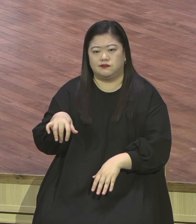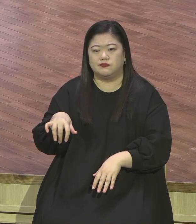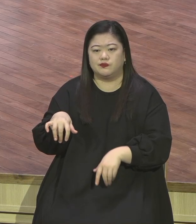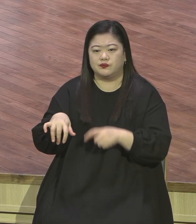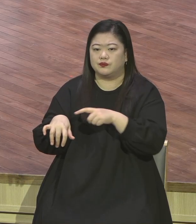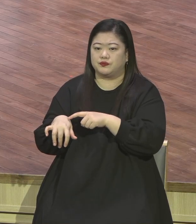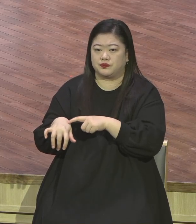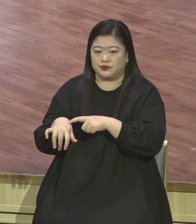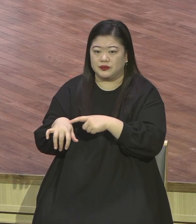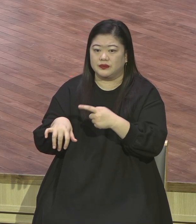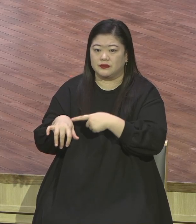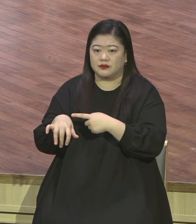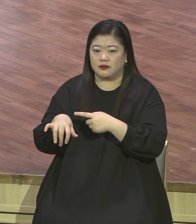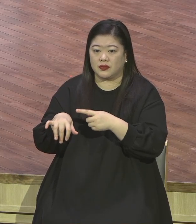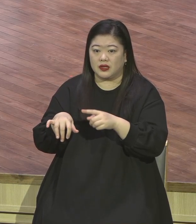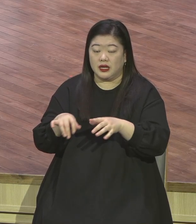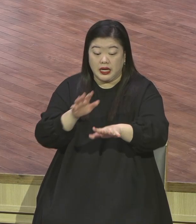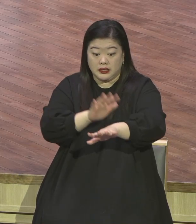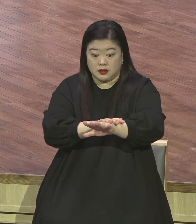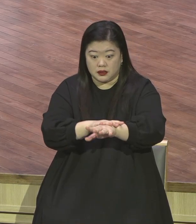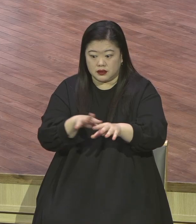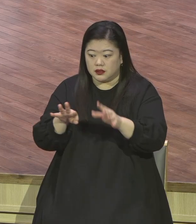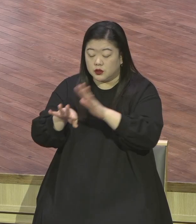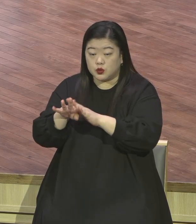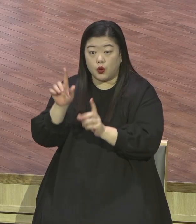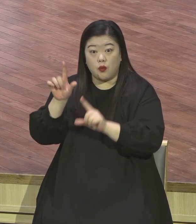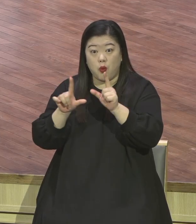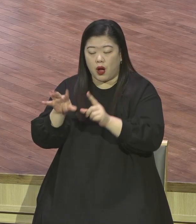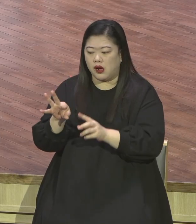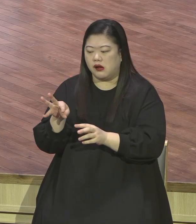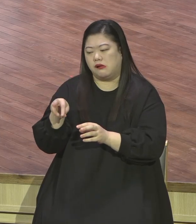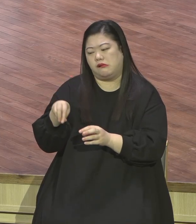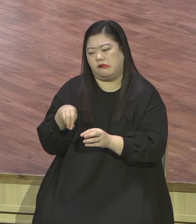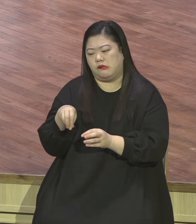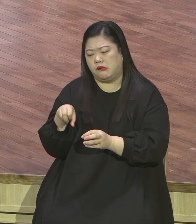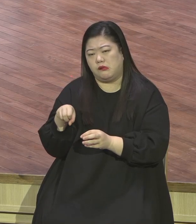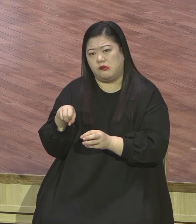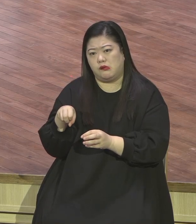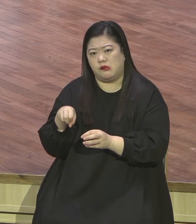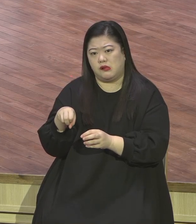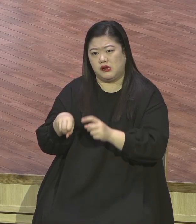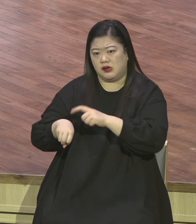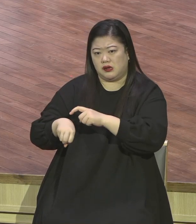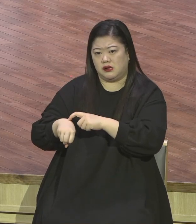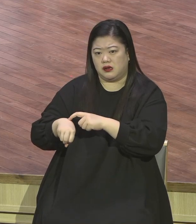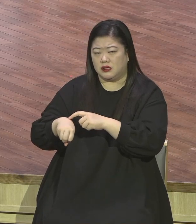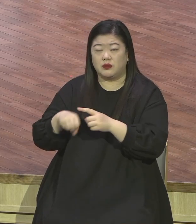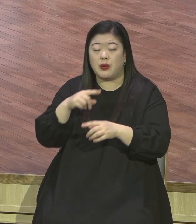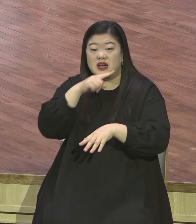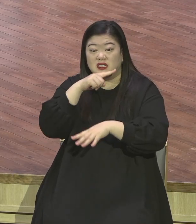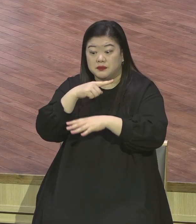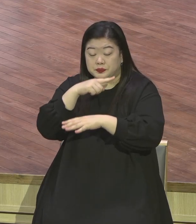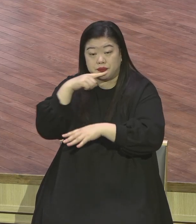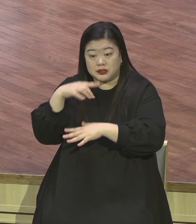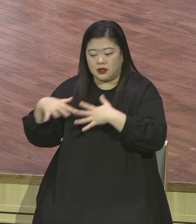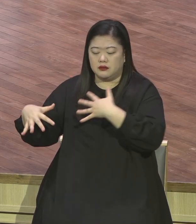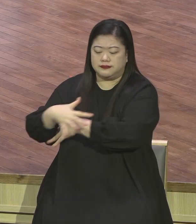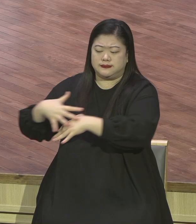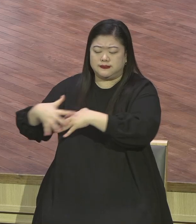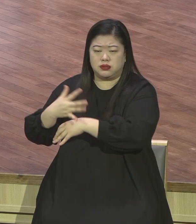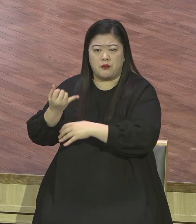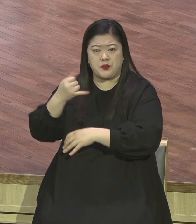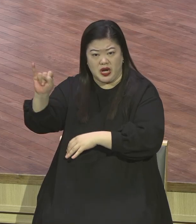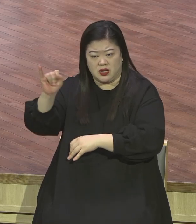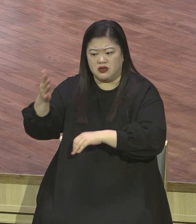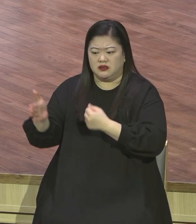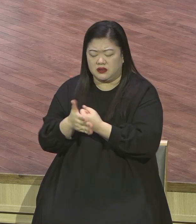손은 안 마른 손보다 손이 생긴 게 반도 안 돼요. 작아가지고 전혀 피가 통하지 않으니까 한쪽 손마른